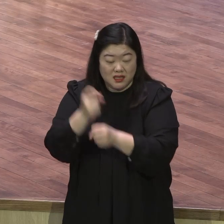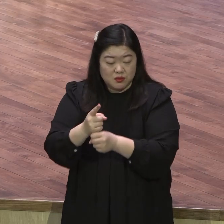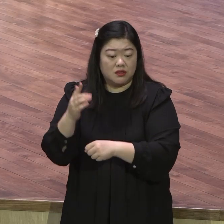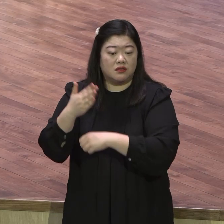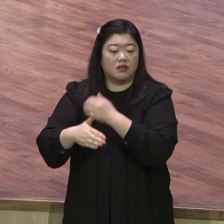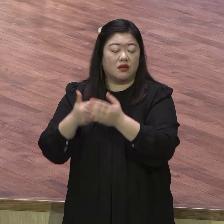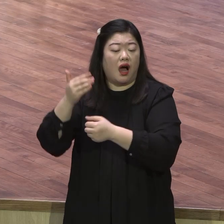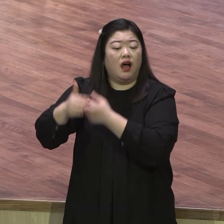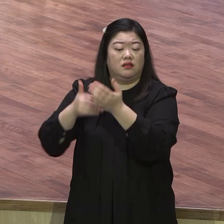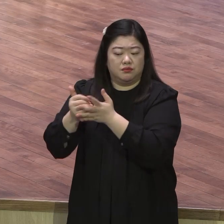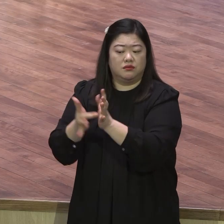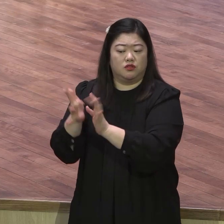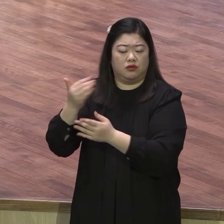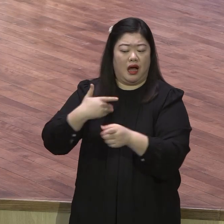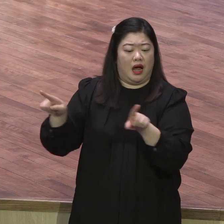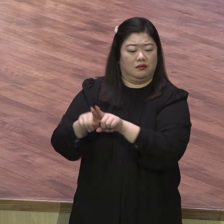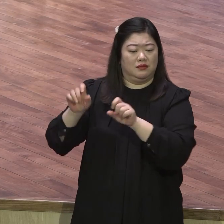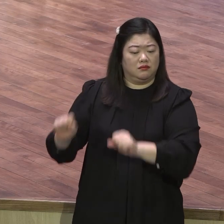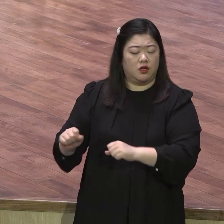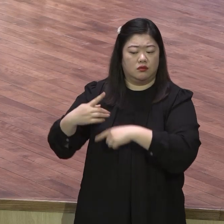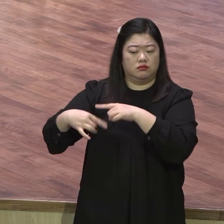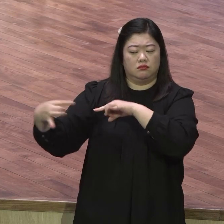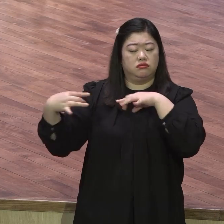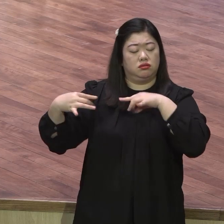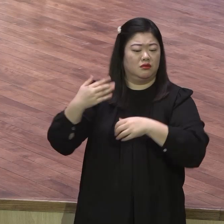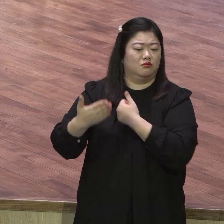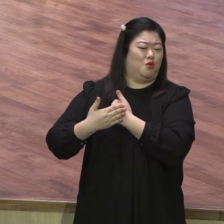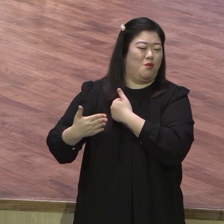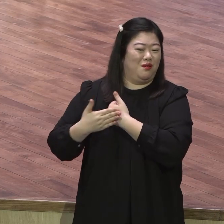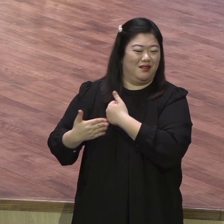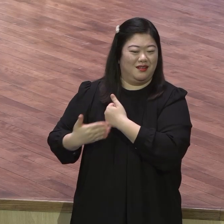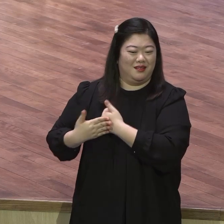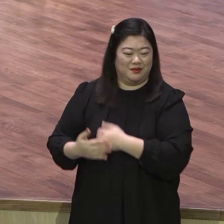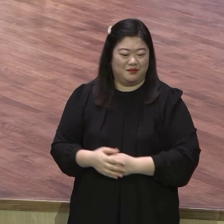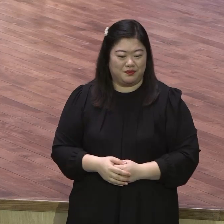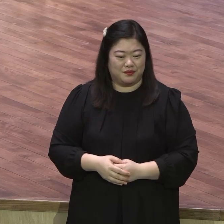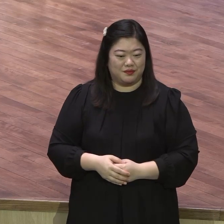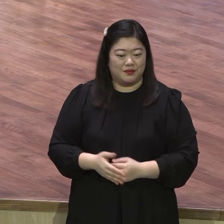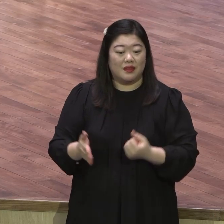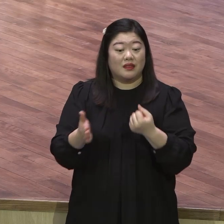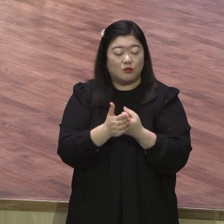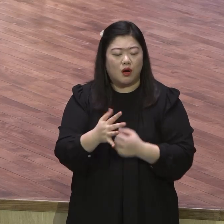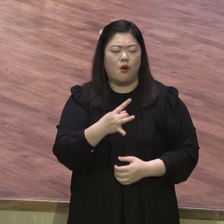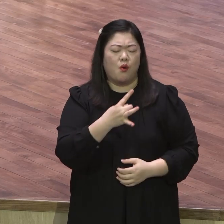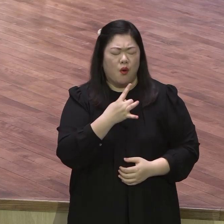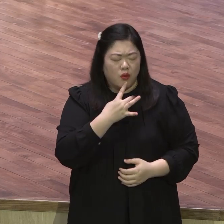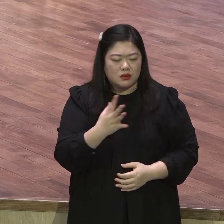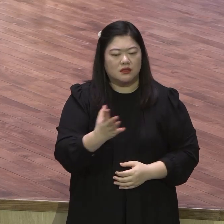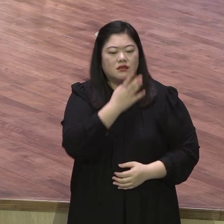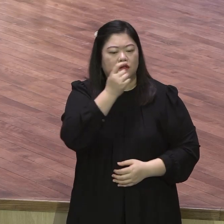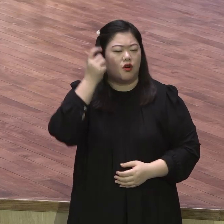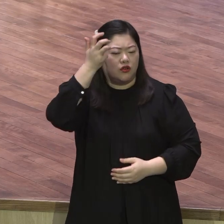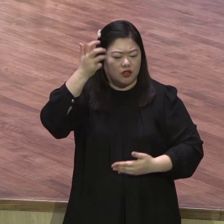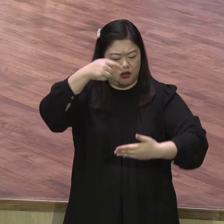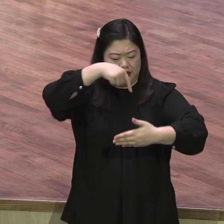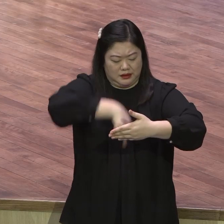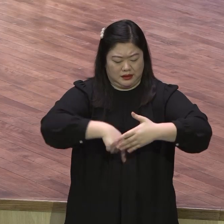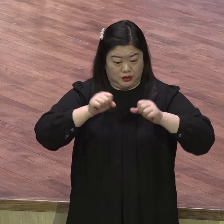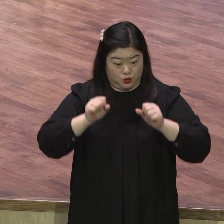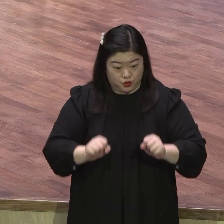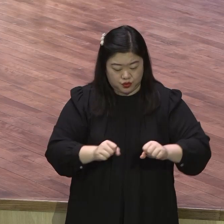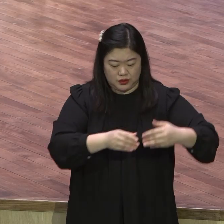그 없이 담대하지. 그래서 우리가 뭡니까? 오직 성령이예요. 오직 성령. 성령 내주 인도 역사. 이게